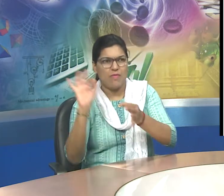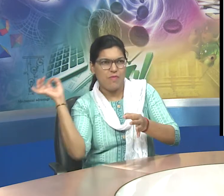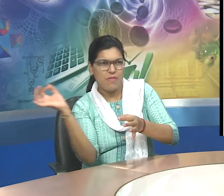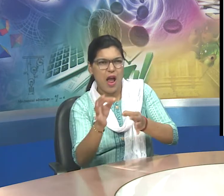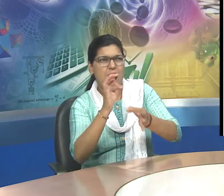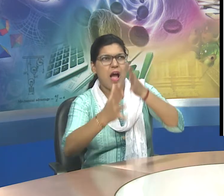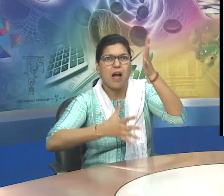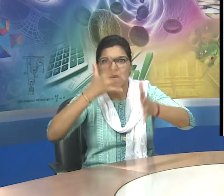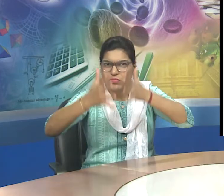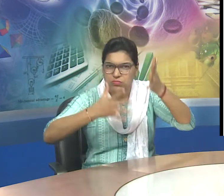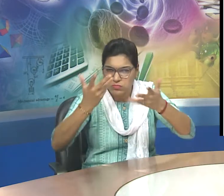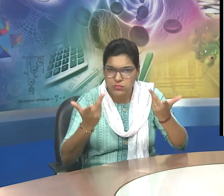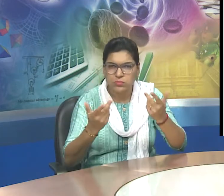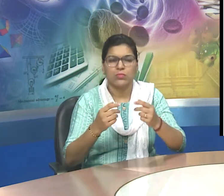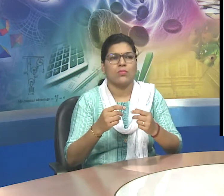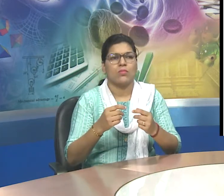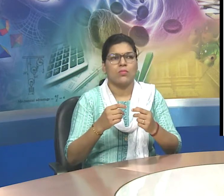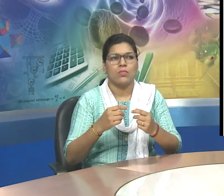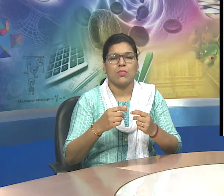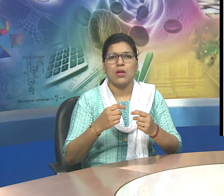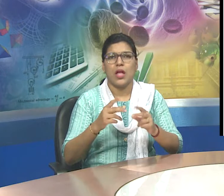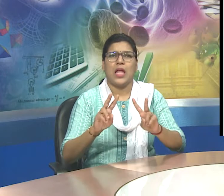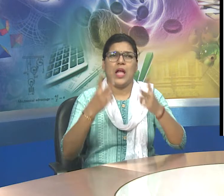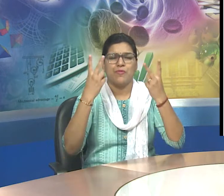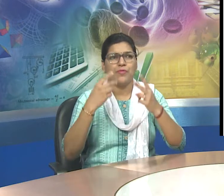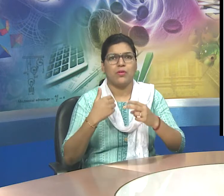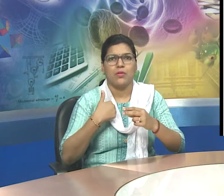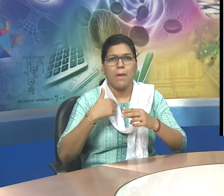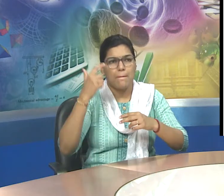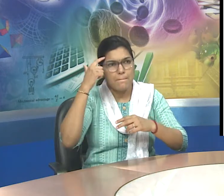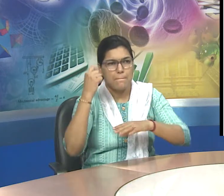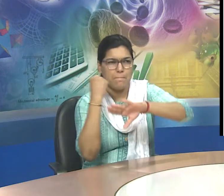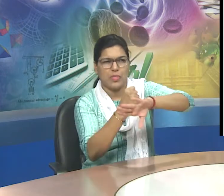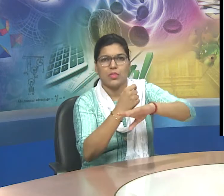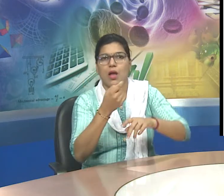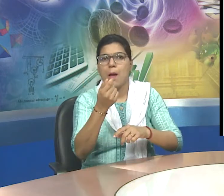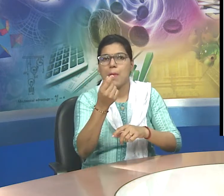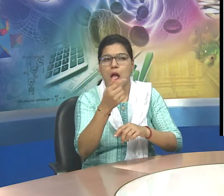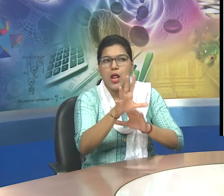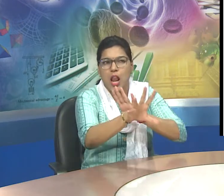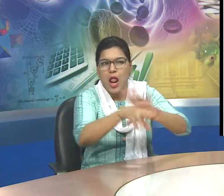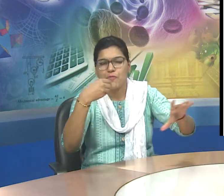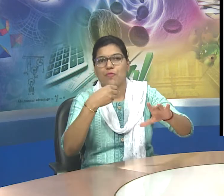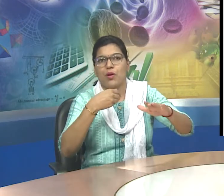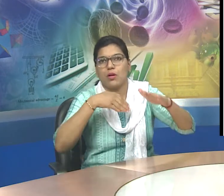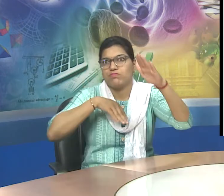हो, मानसिक तनाव दिया हो, किसी ने कुछ आग लगा दिया, या किसी को चीट कर दिया,